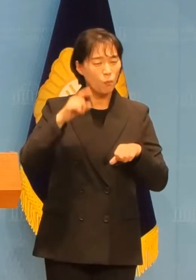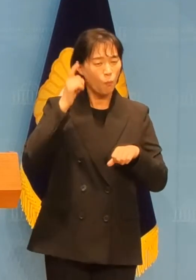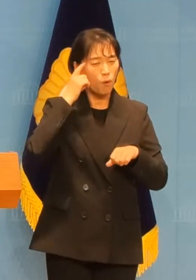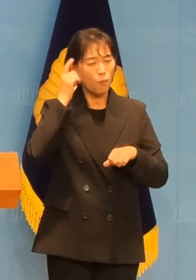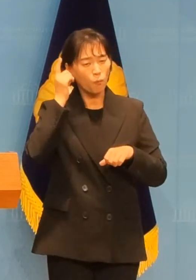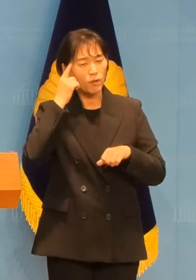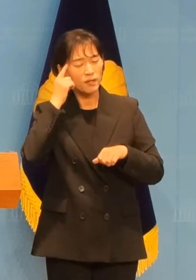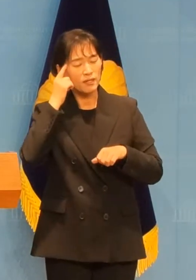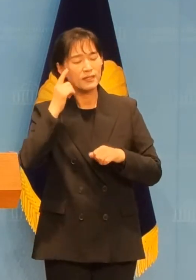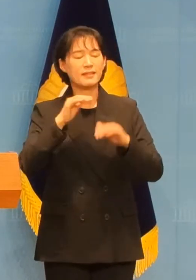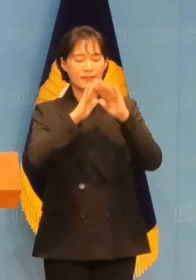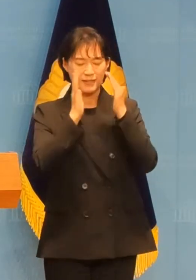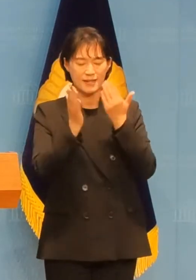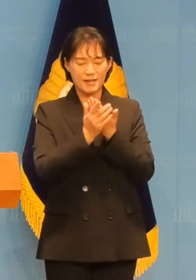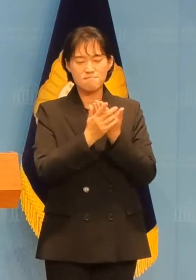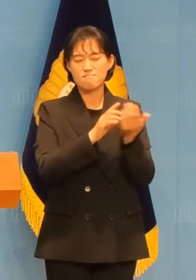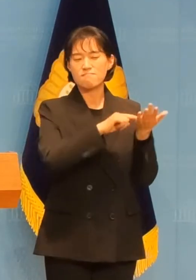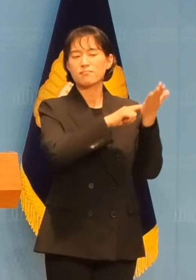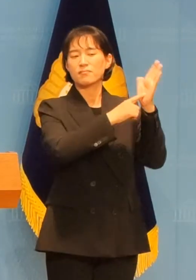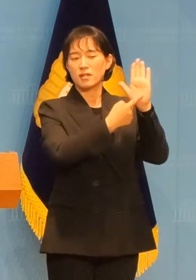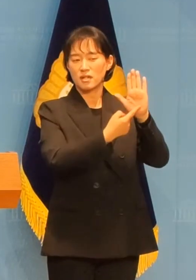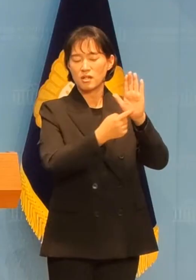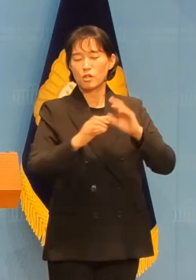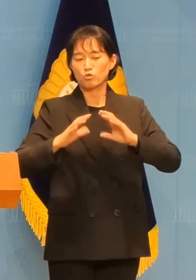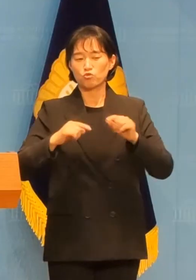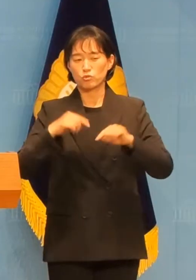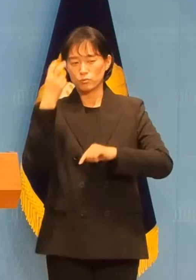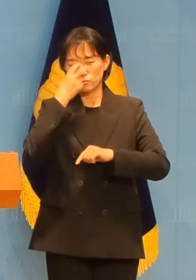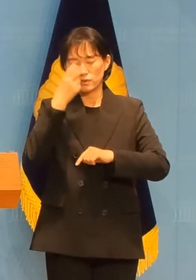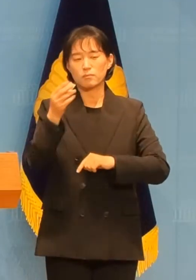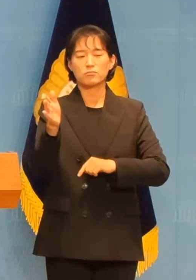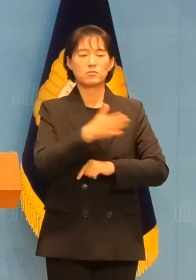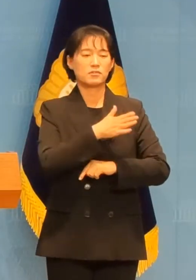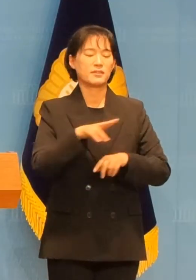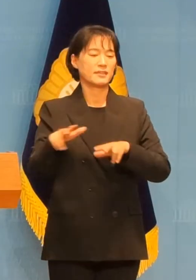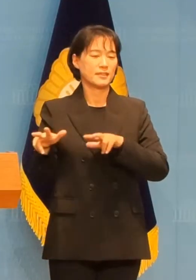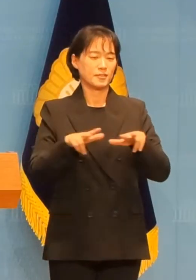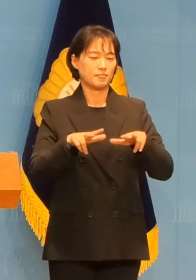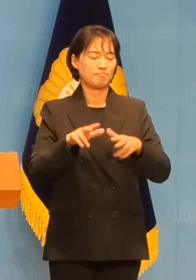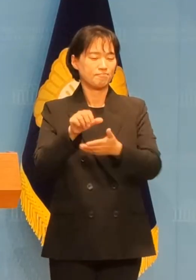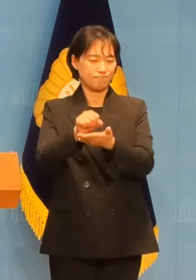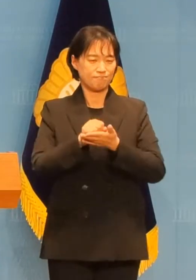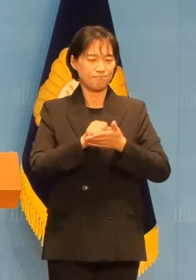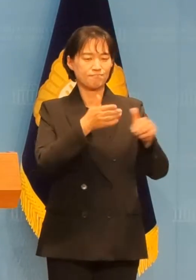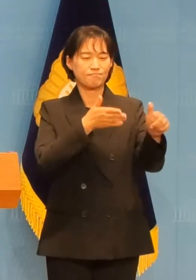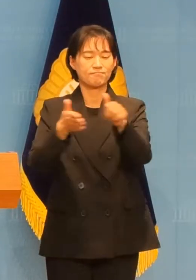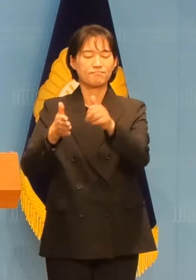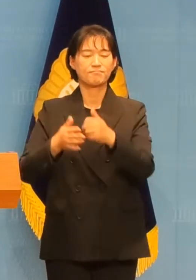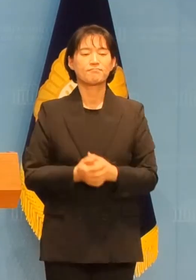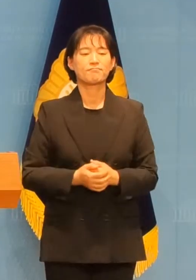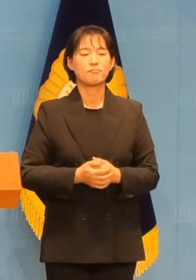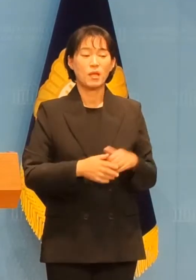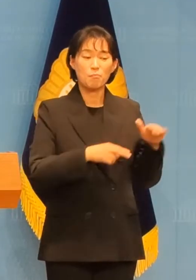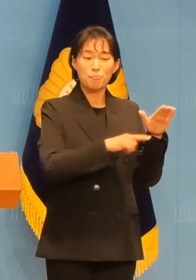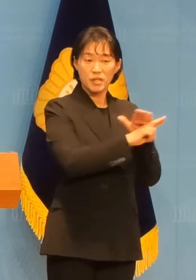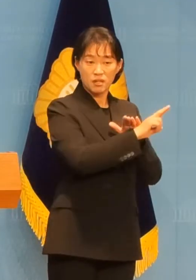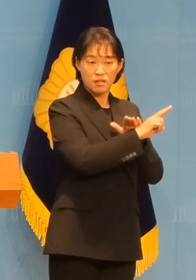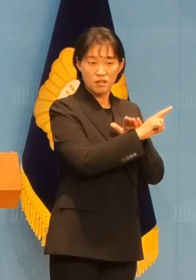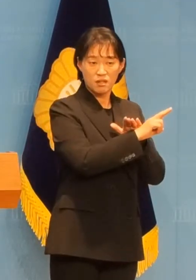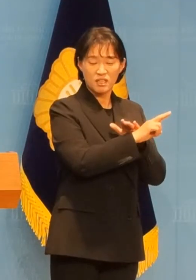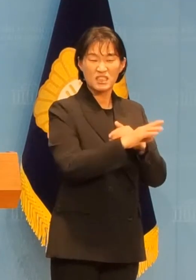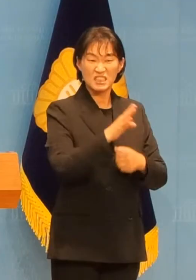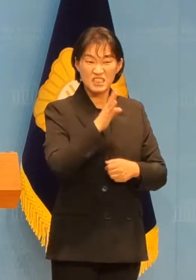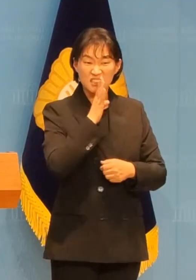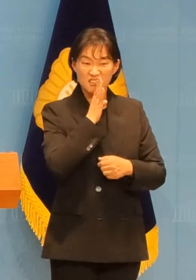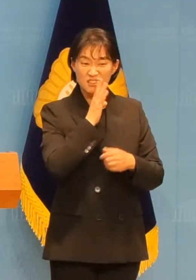전모를 규명할 국정조사부터 즉시 수용하기 바랍니다. 피한다고 해서